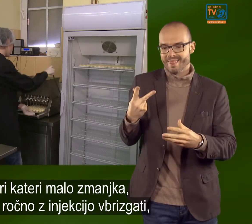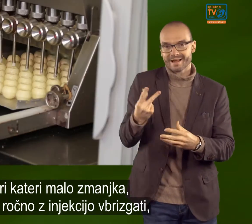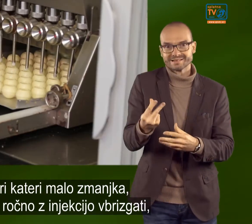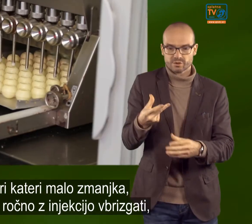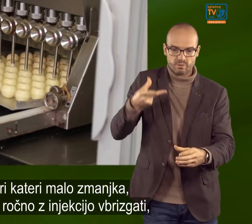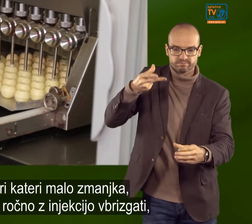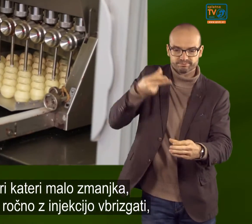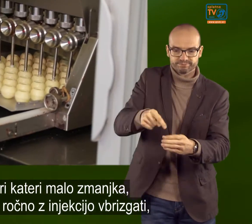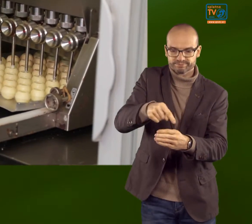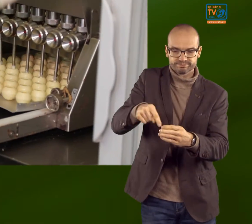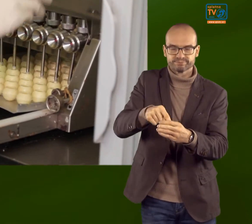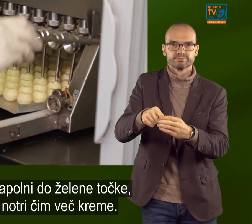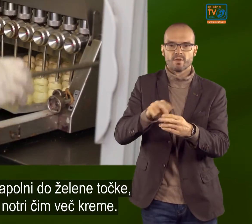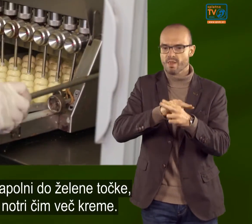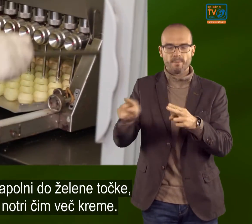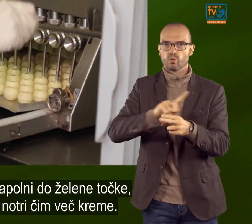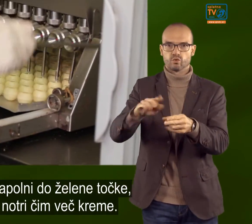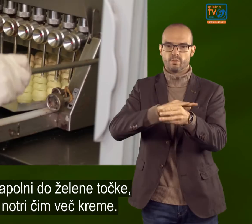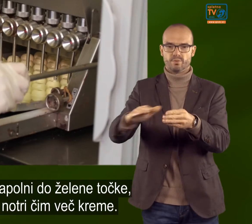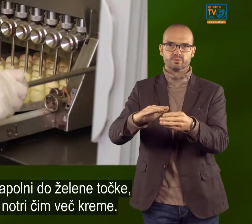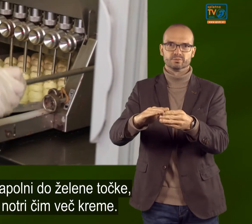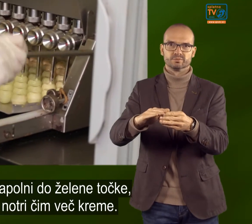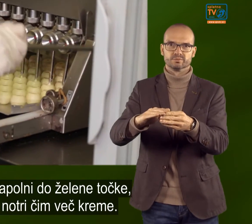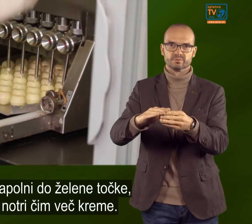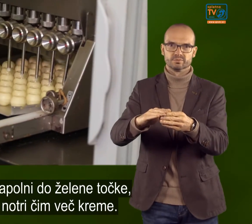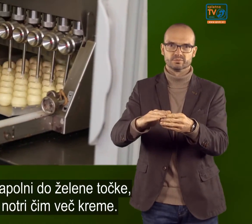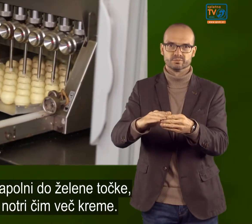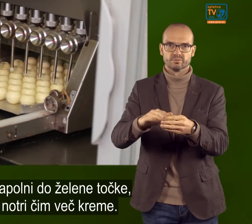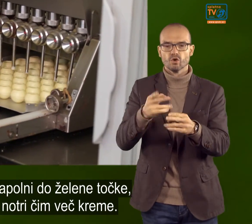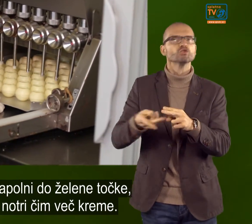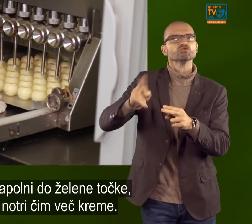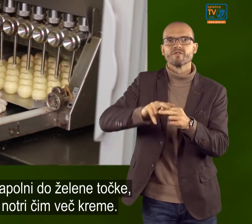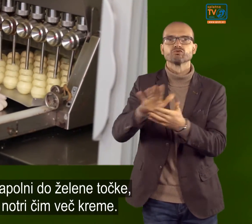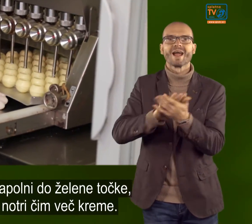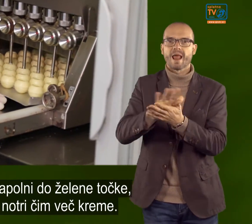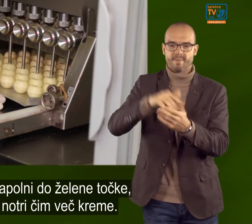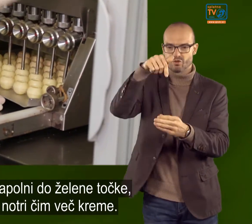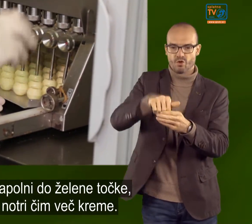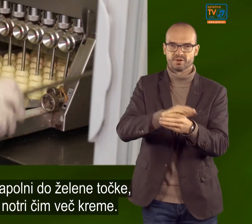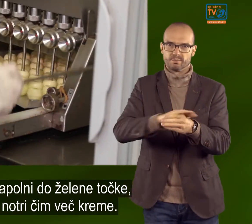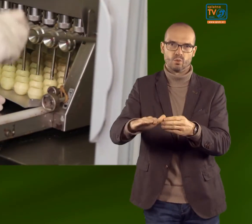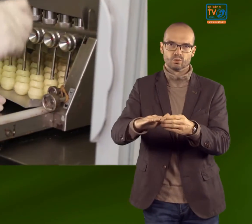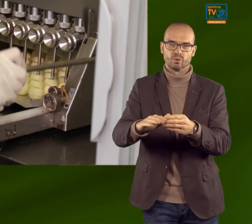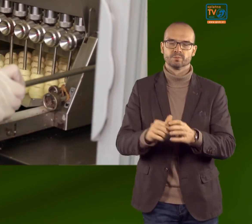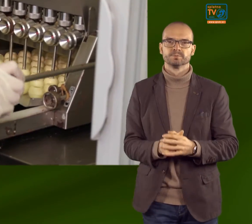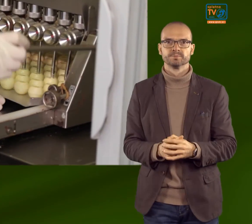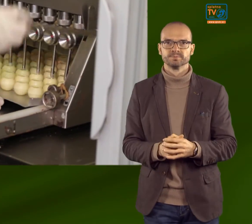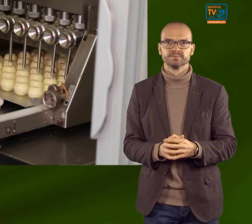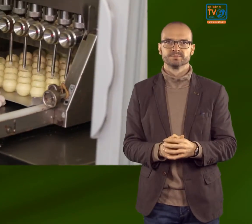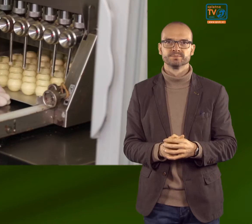injekcijo obrizgati, da se nafila do željene točke, da je čim več kreme notri.